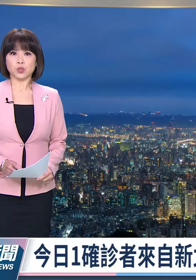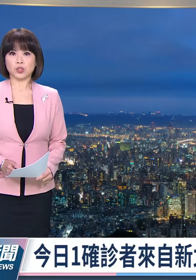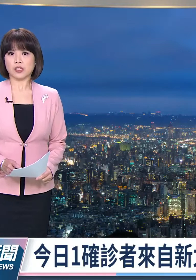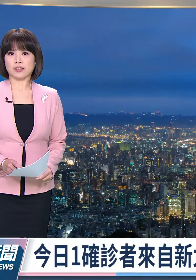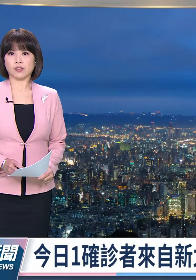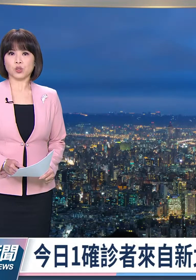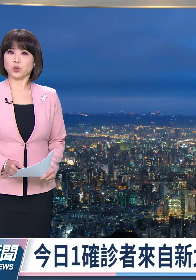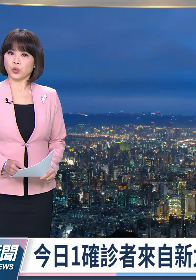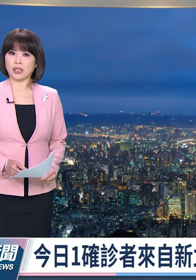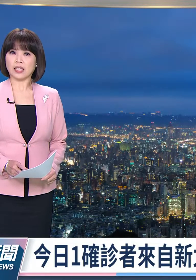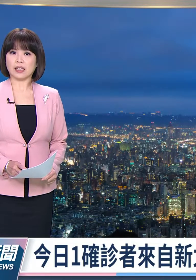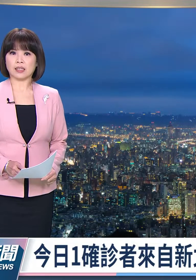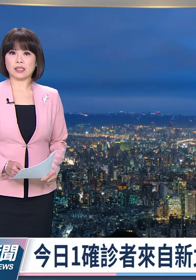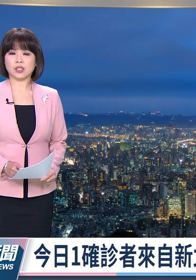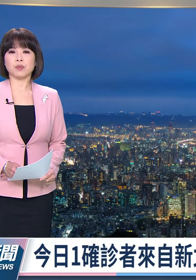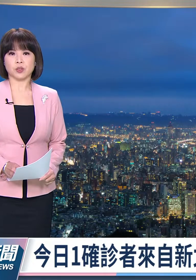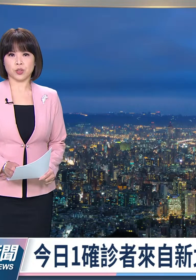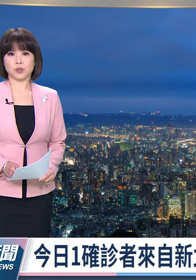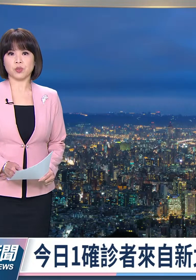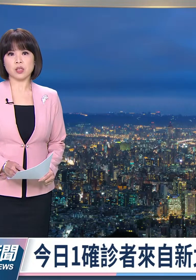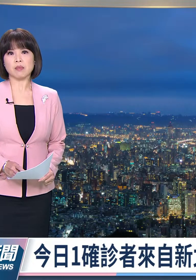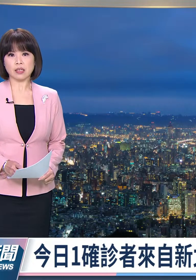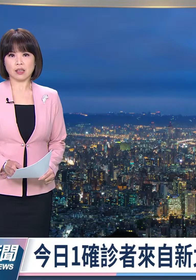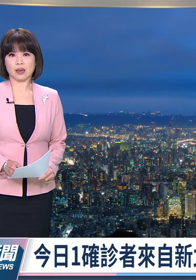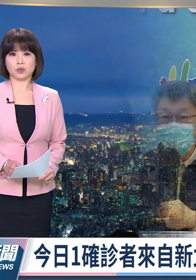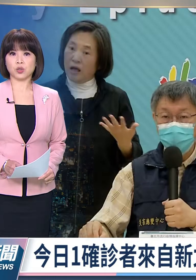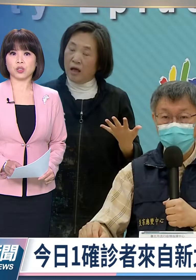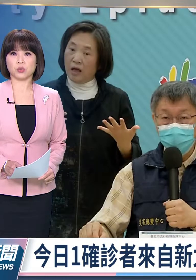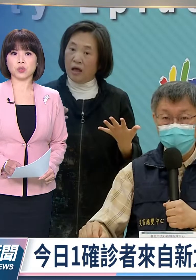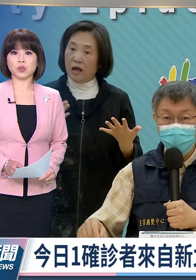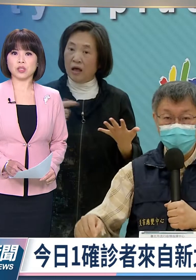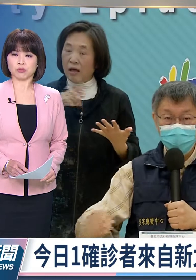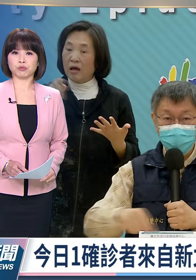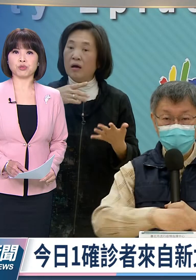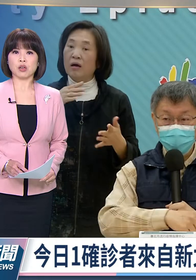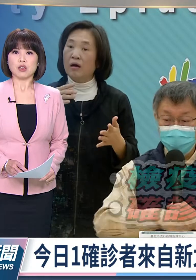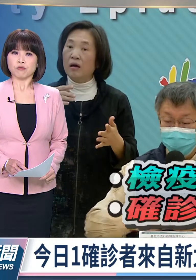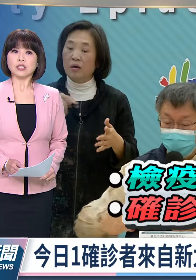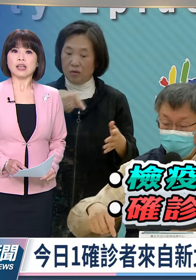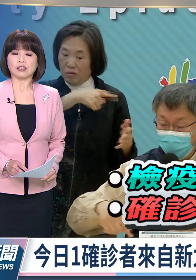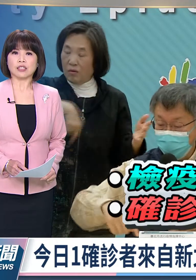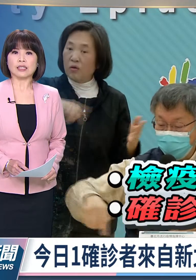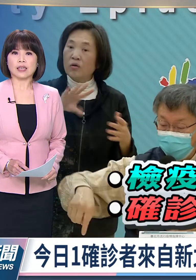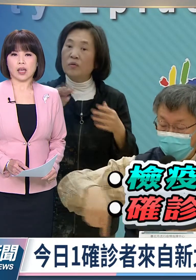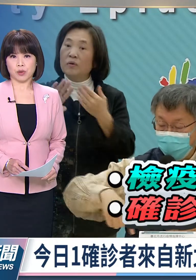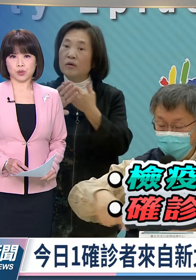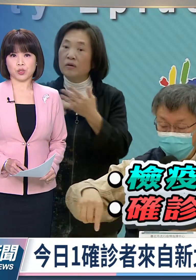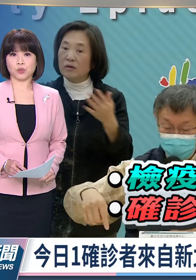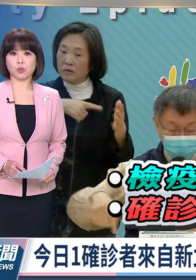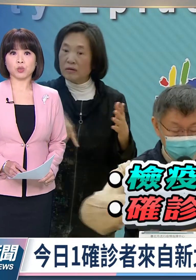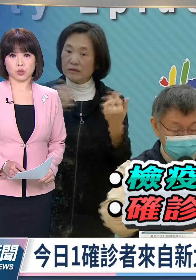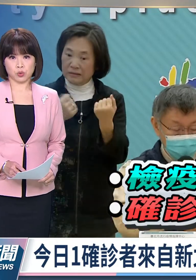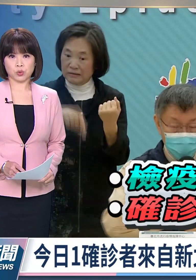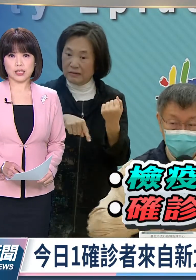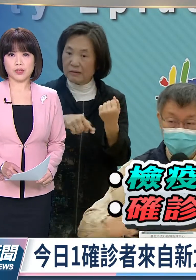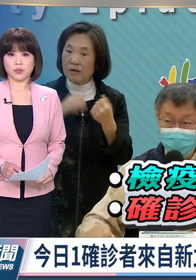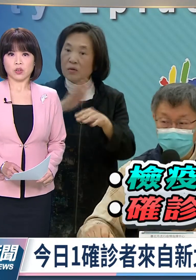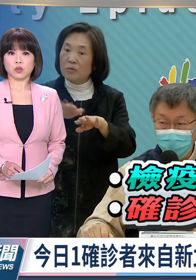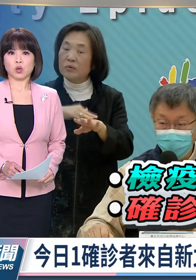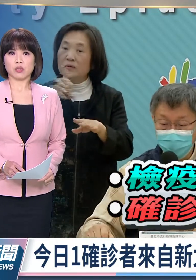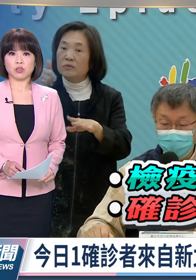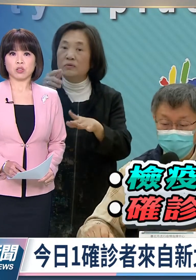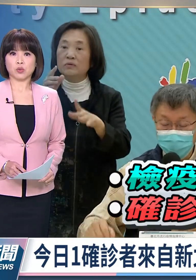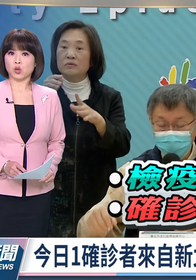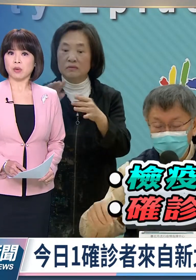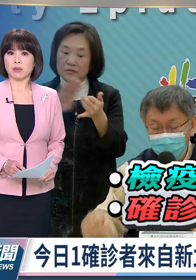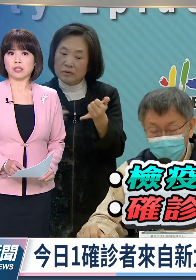今天新增的确诊个案当中，有一例来自新北市，是联邦银行确诊员工的丈夫，夫妻两个人在台北市有不少的足迹，